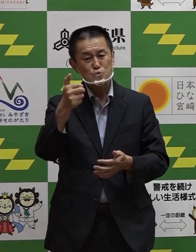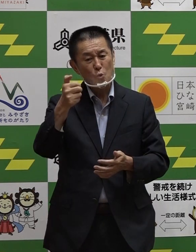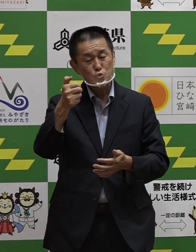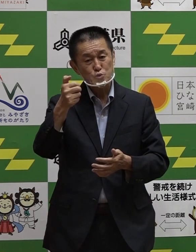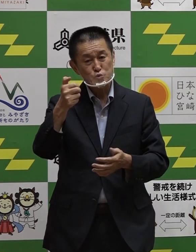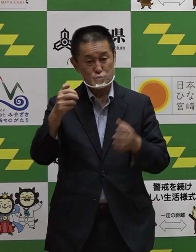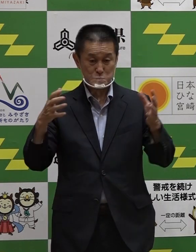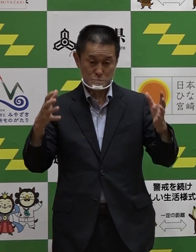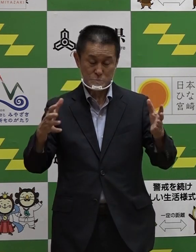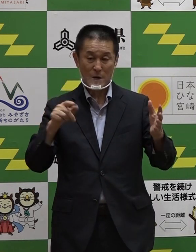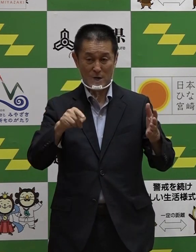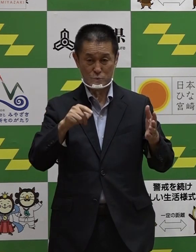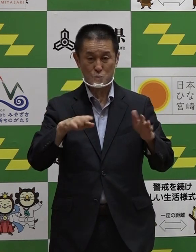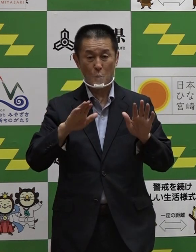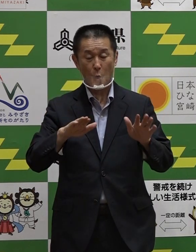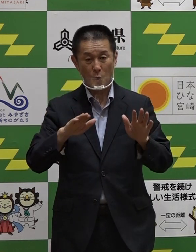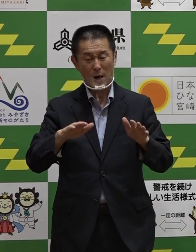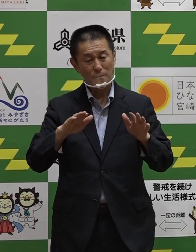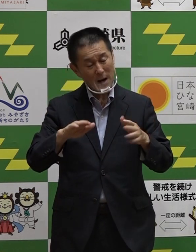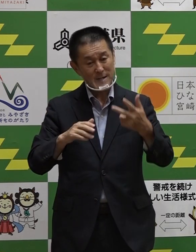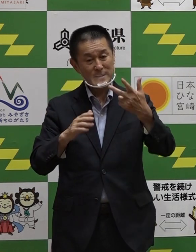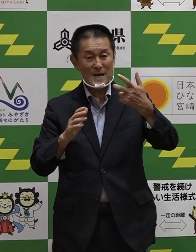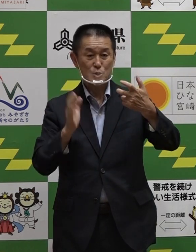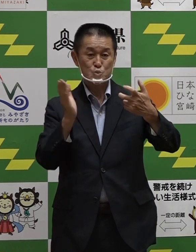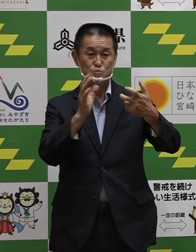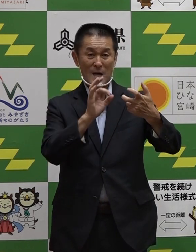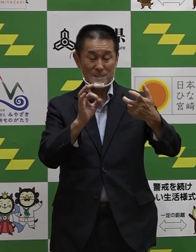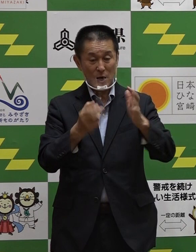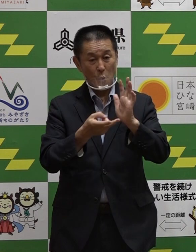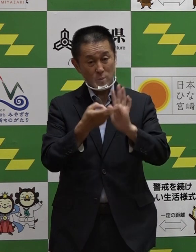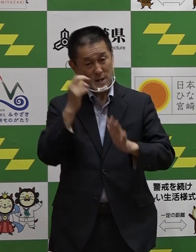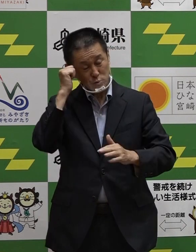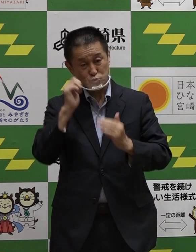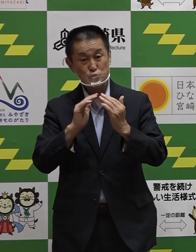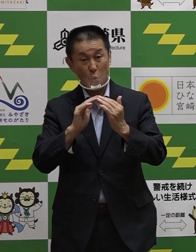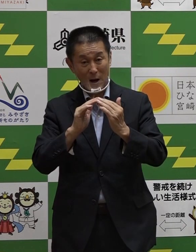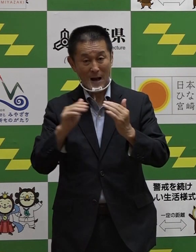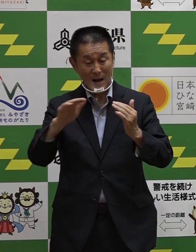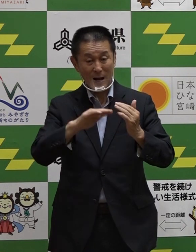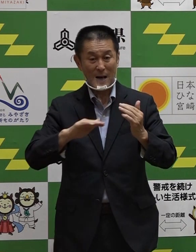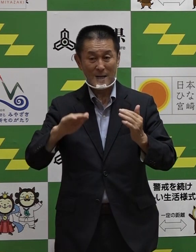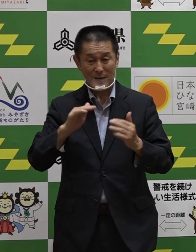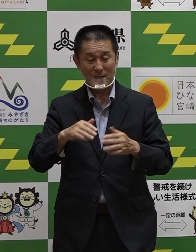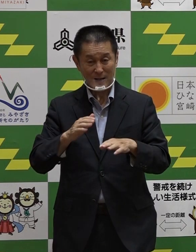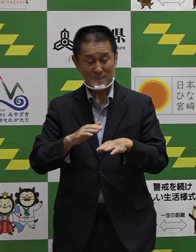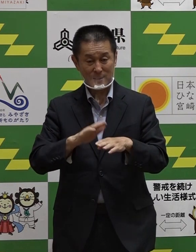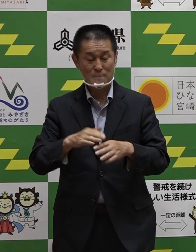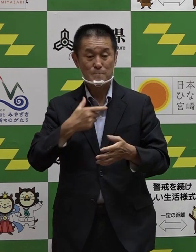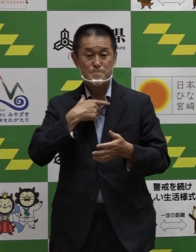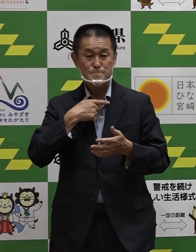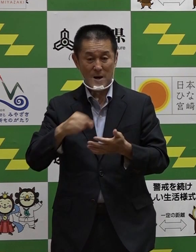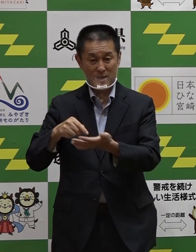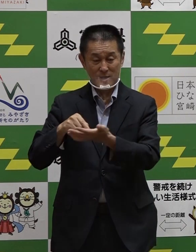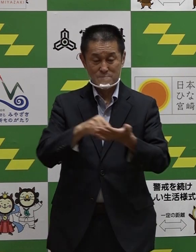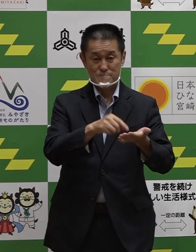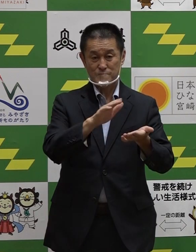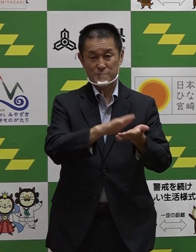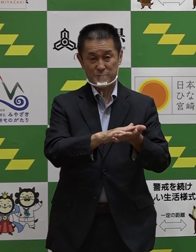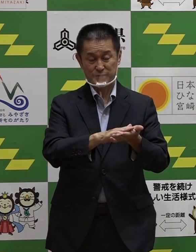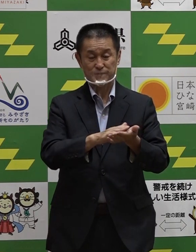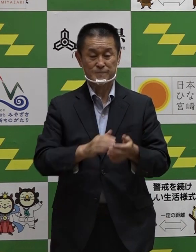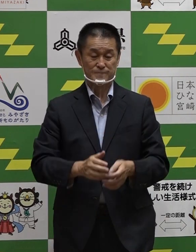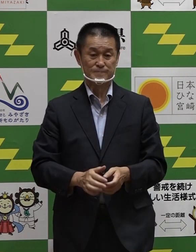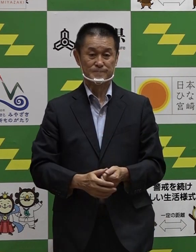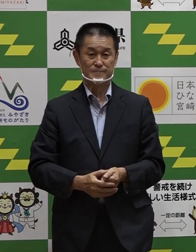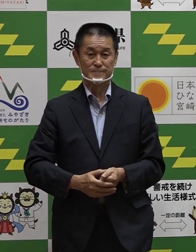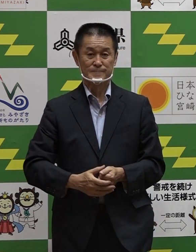ると伺っておりますので、今回は主に7割程度のホテル旅館さんの方から手を挙げていただいたという状況になっております。以上でござい